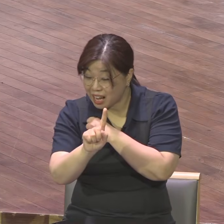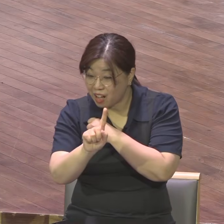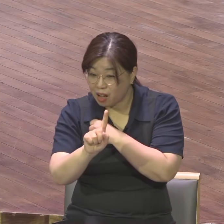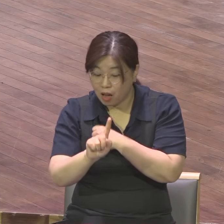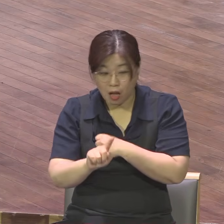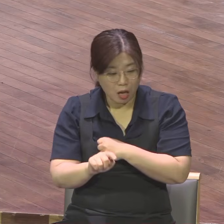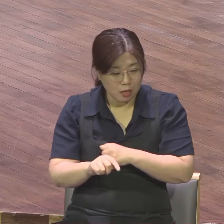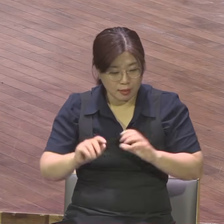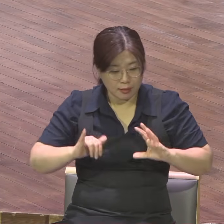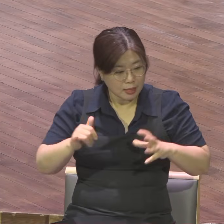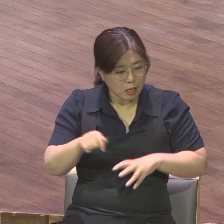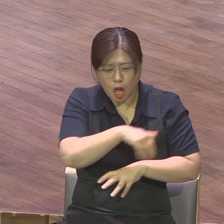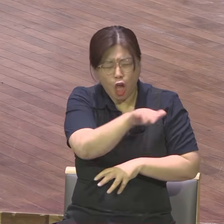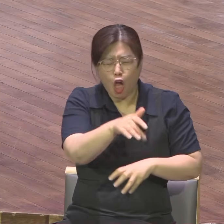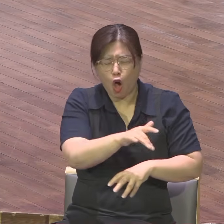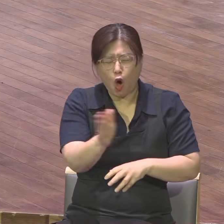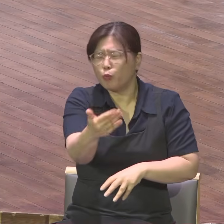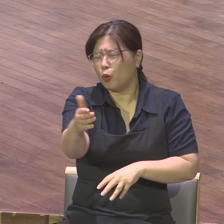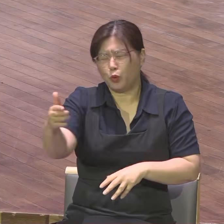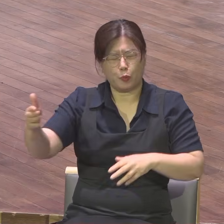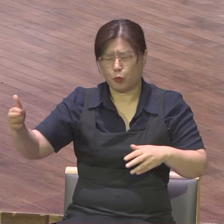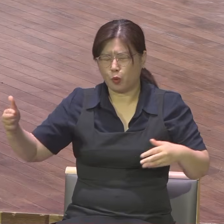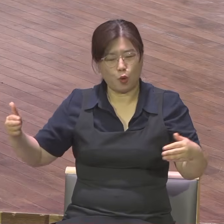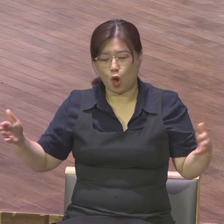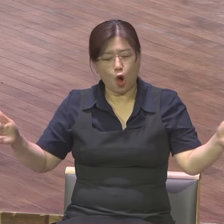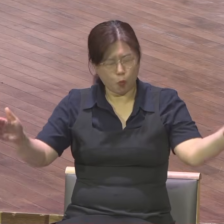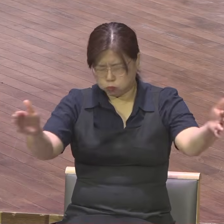없어요. 없다는 뜻이에요.